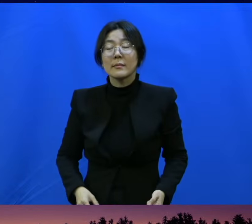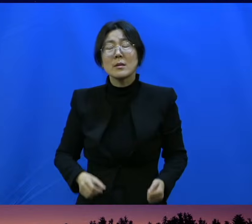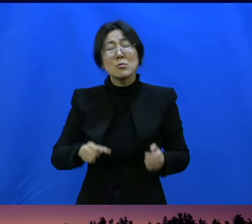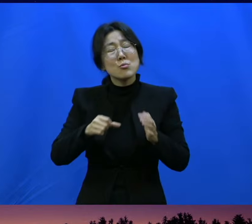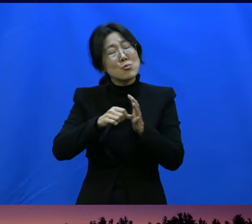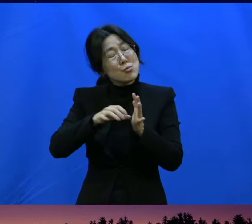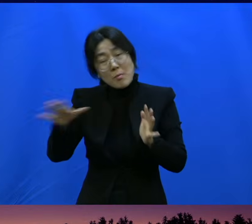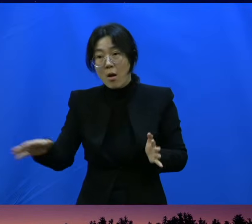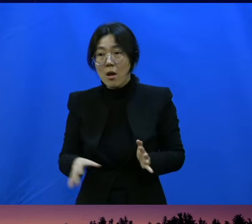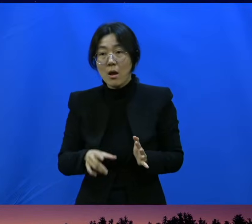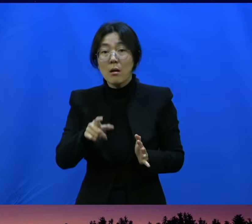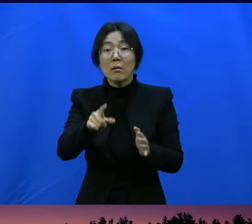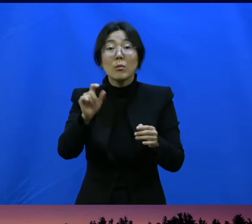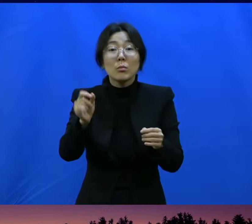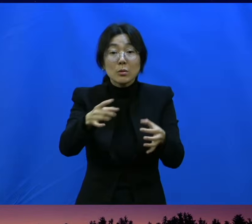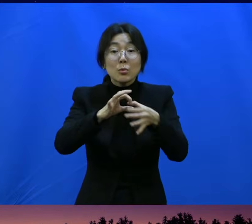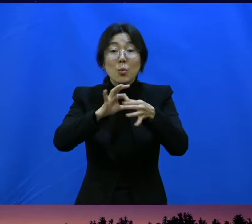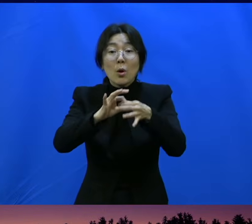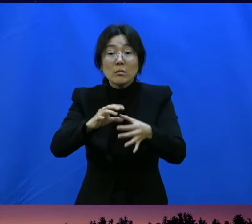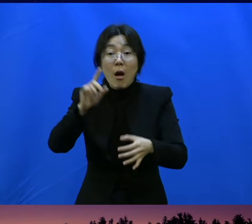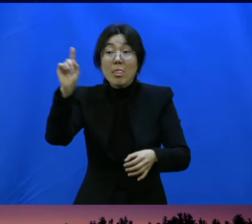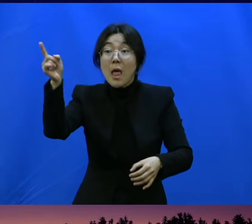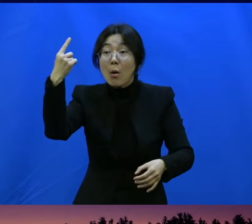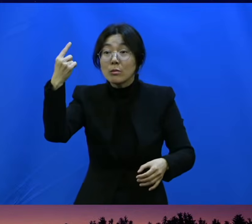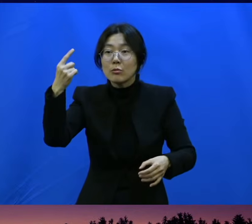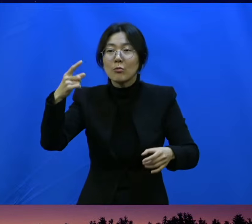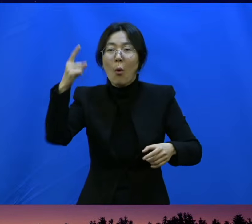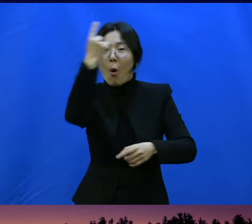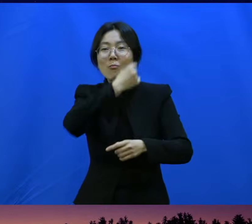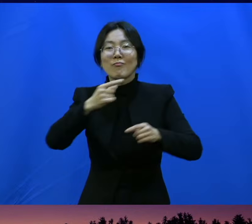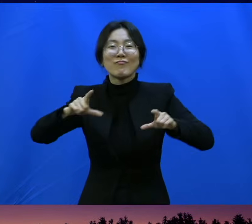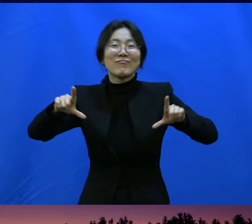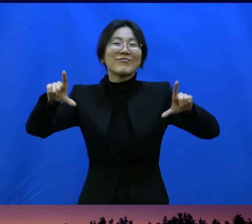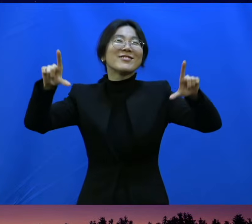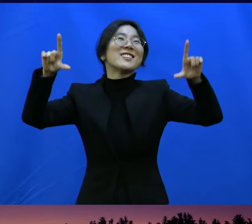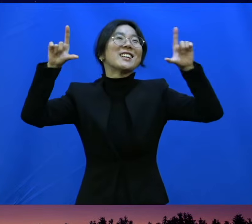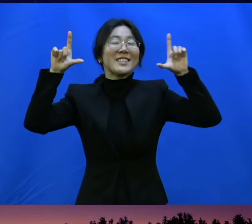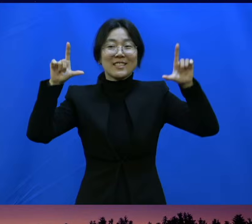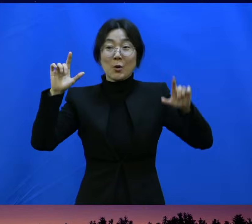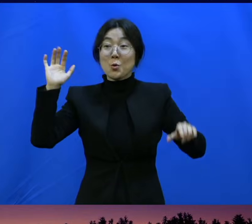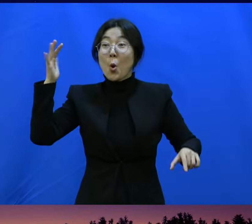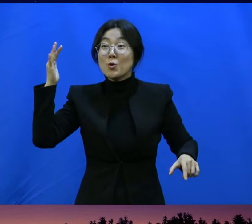거예요. 스타가 되는 거예요. 오늘날로 치면 아이돌이 된 겁니다.